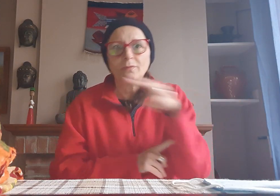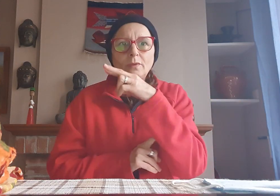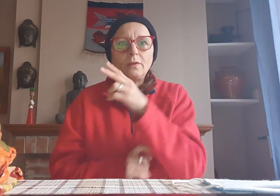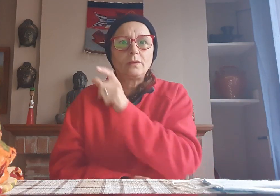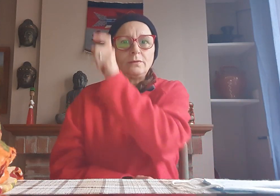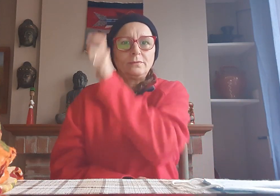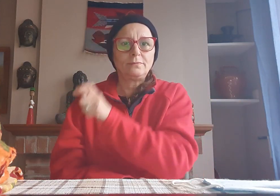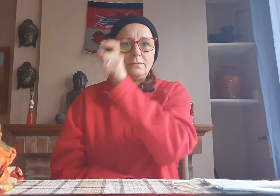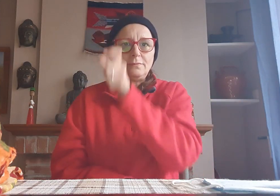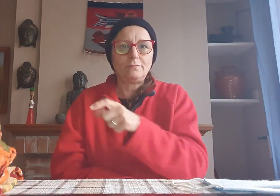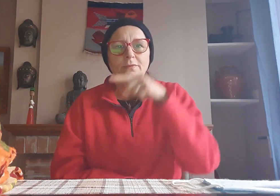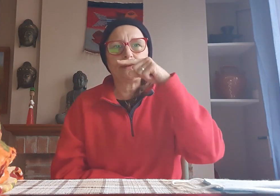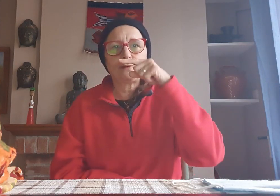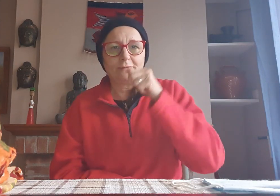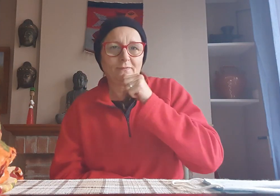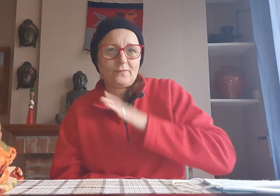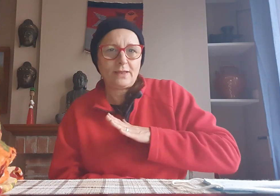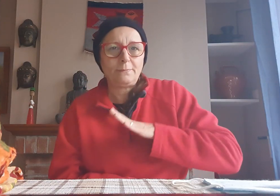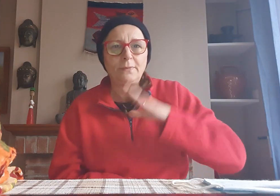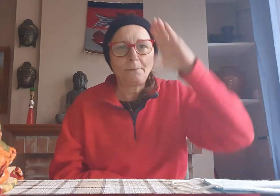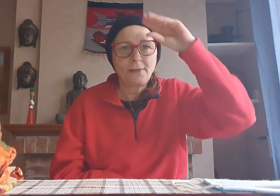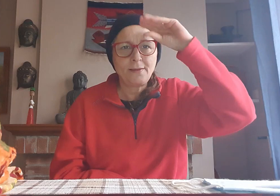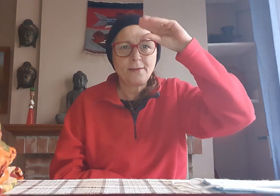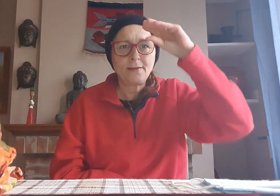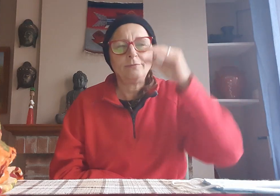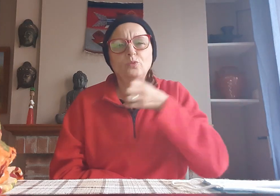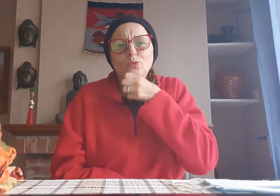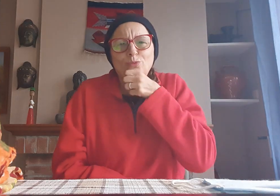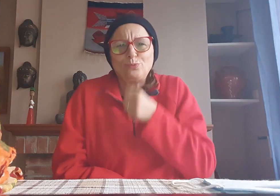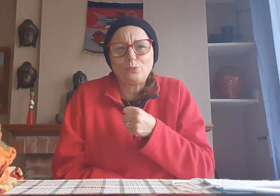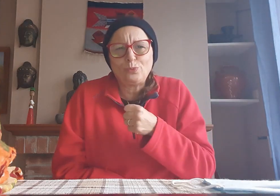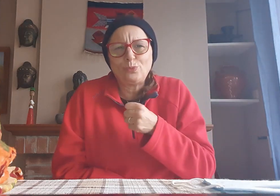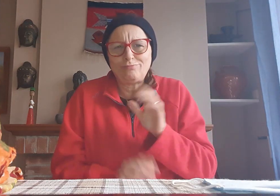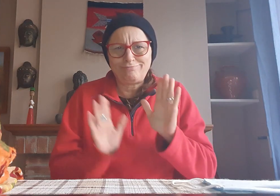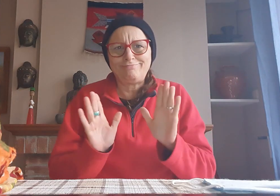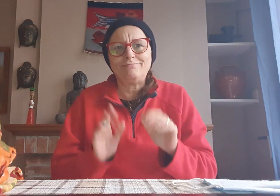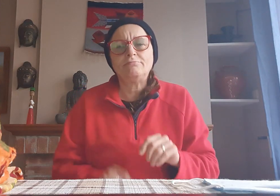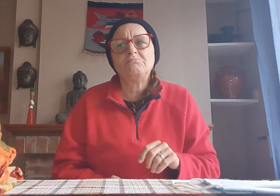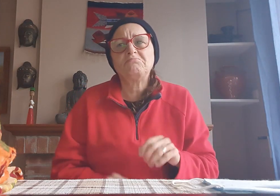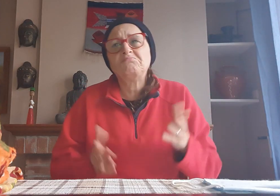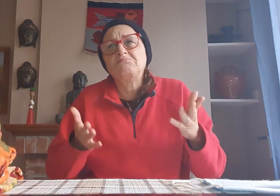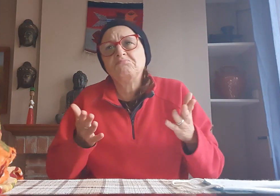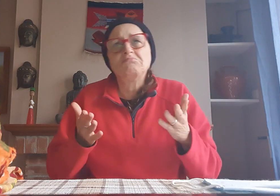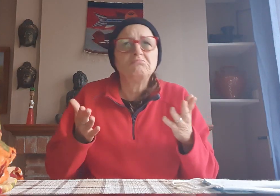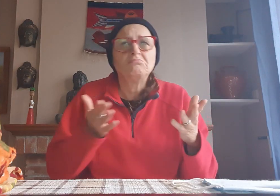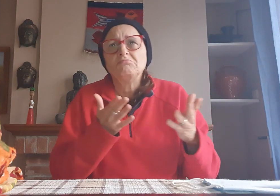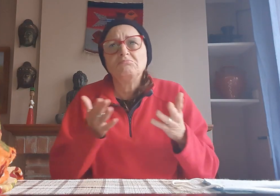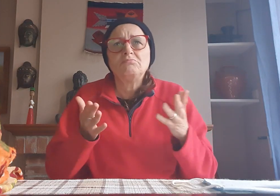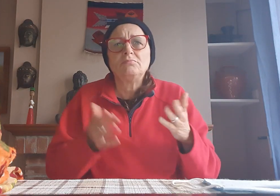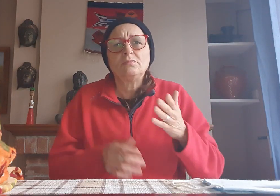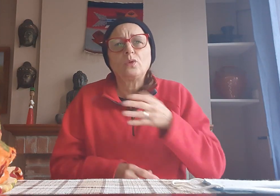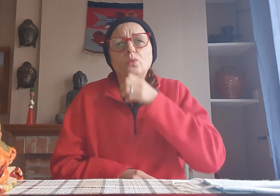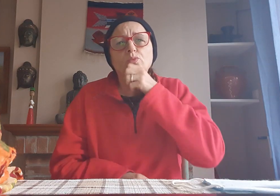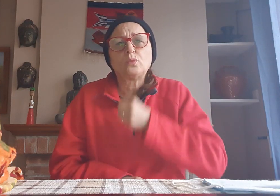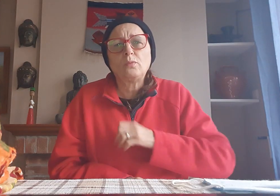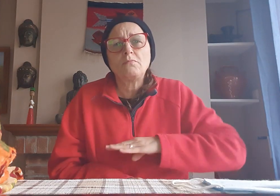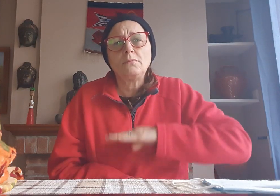Para encontrarle una casa a Tricia en Malibu Road en una semana. Pero a estas alturas del año la oferta es muy